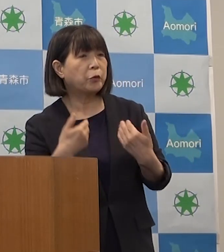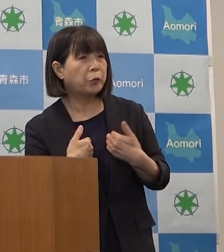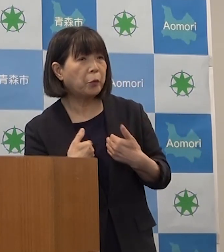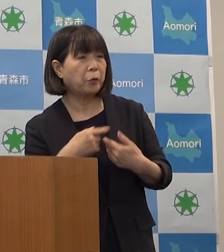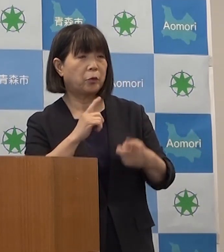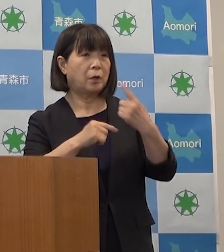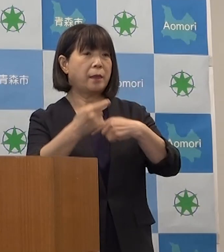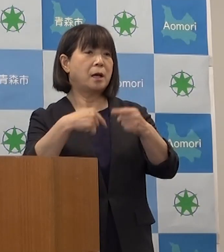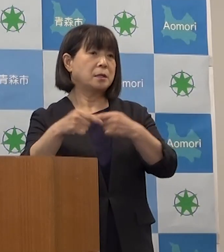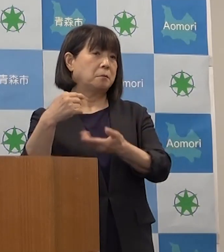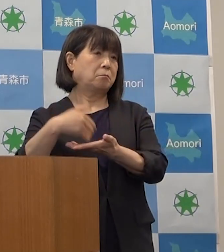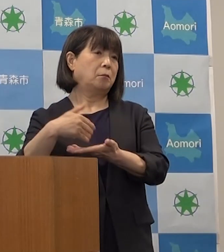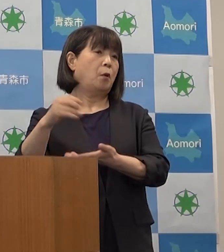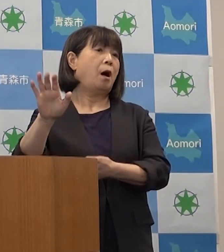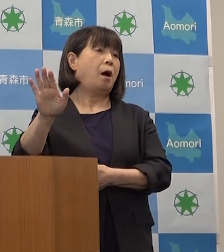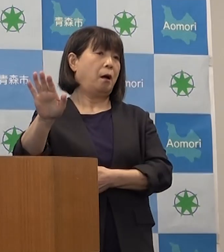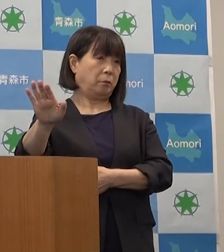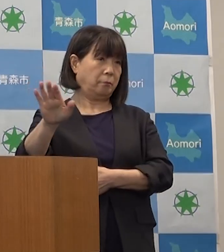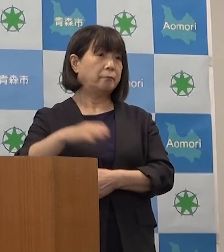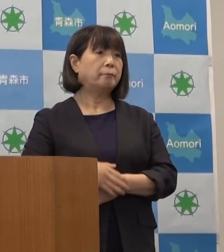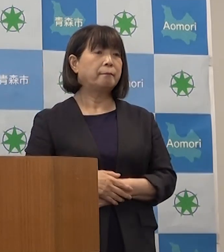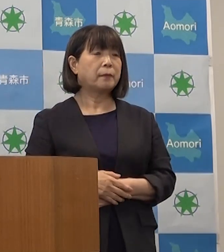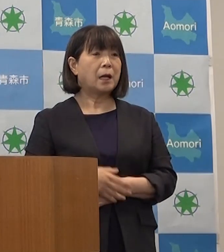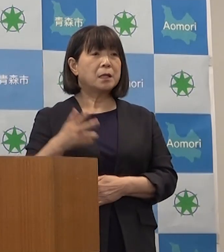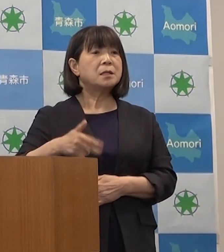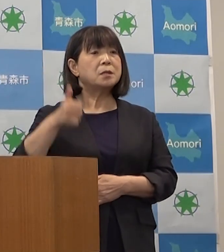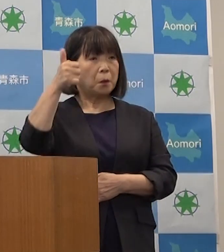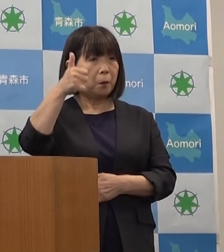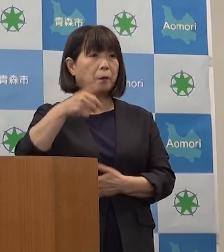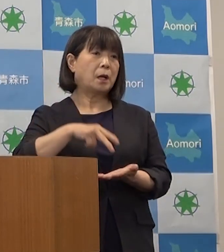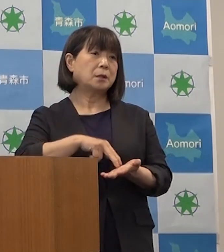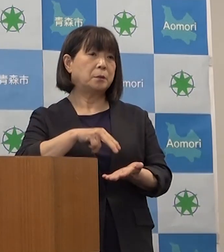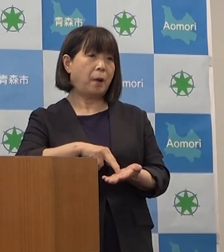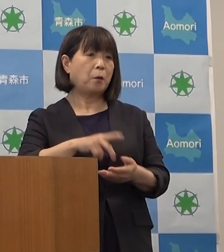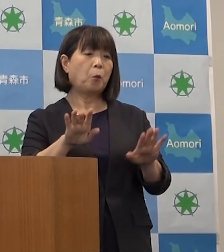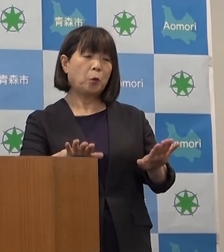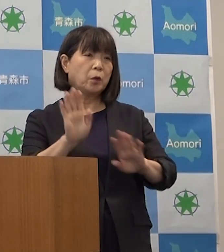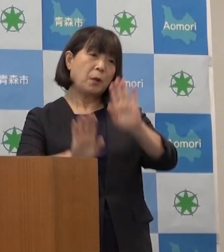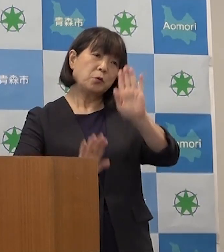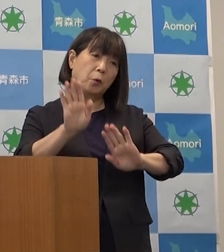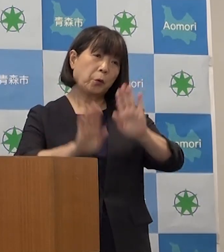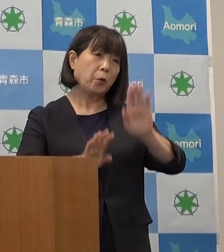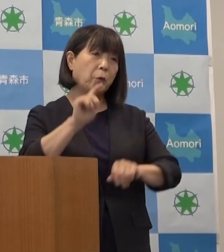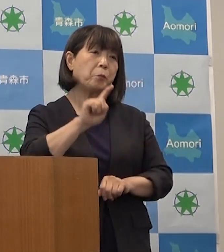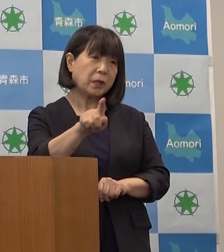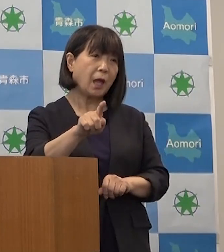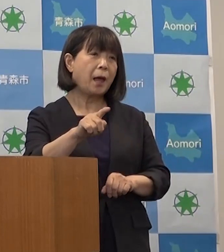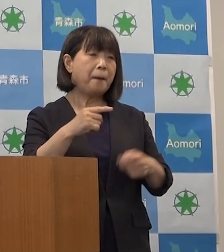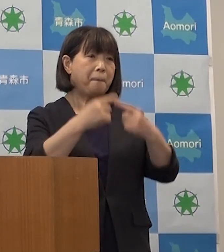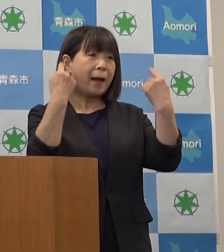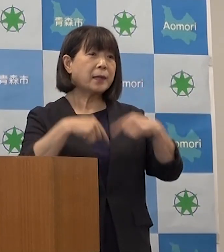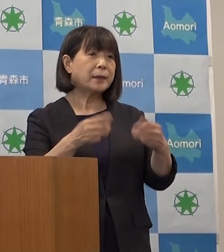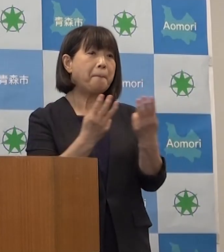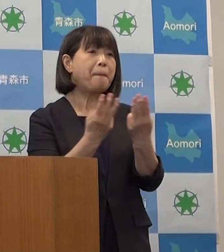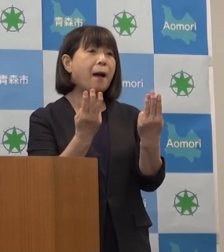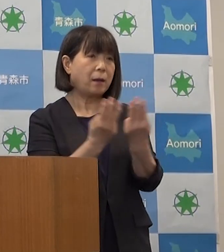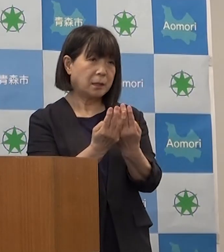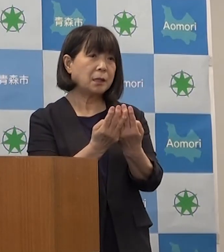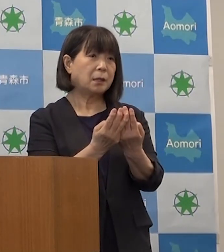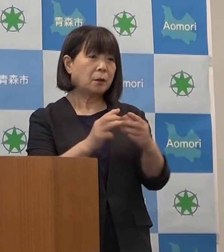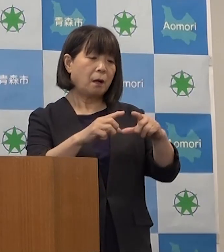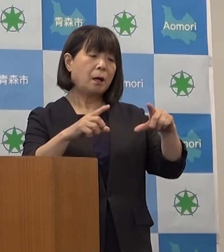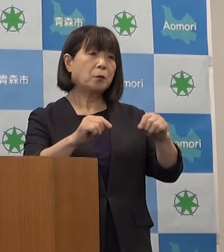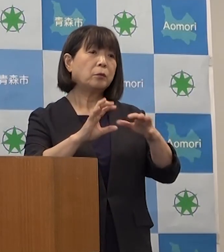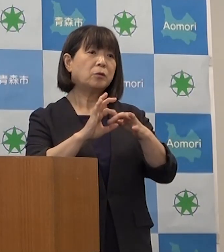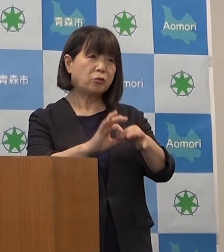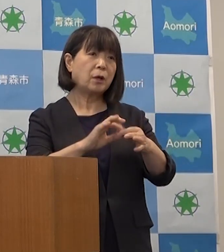長としては、こういうような相次ぐ問題を受けて来年秋のマイナ保険証導入は一旦立ち止まって考えるべきだとお考え